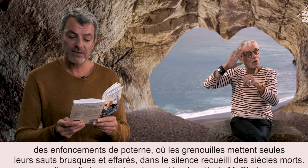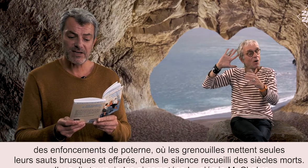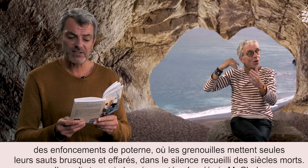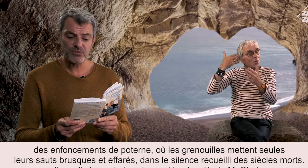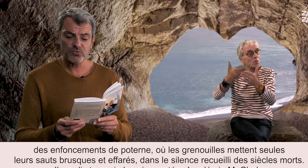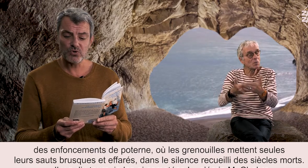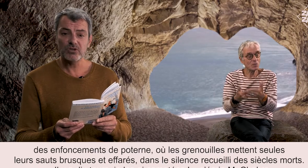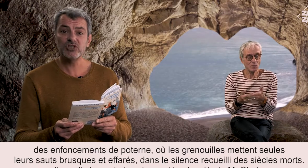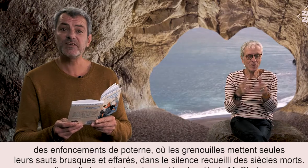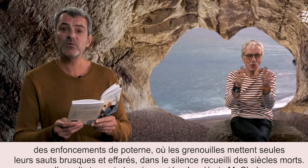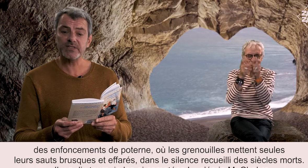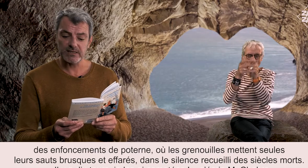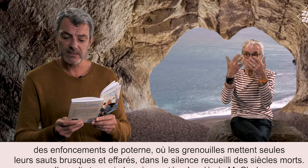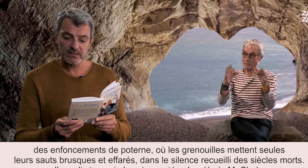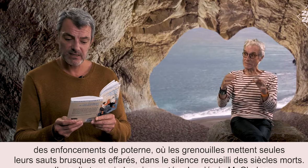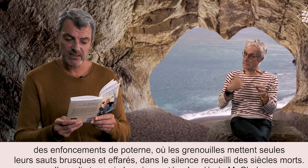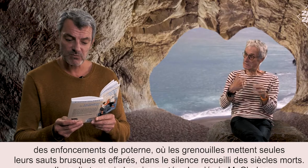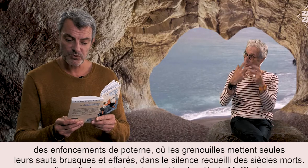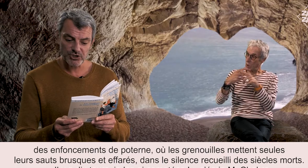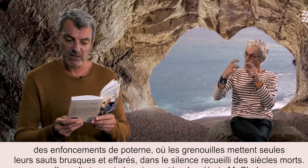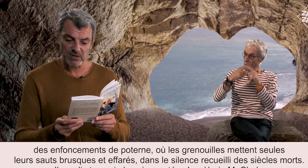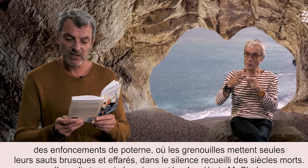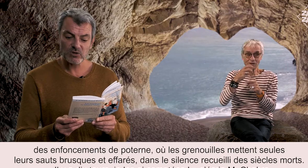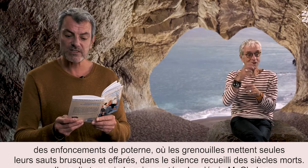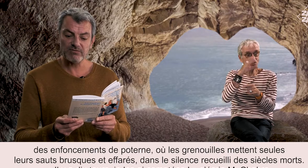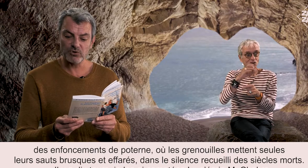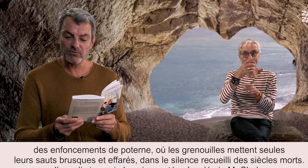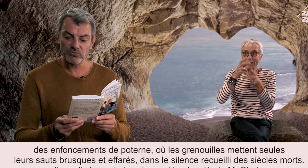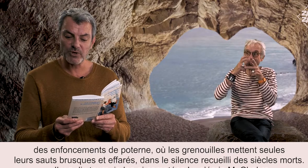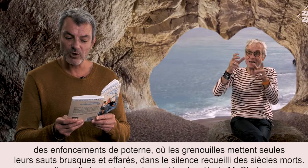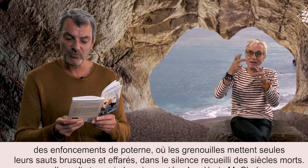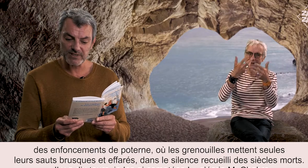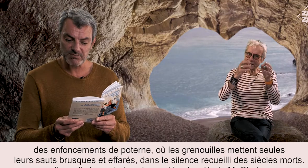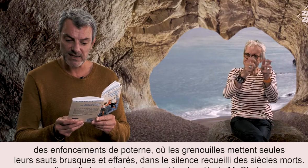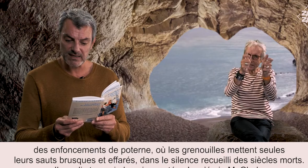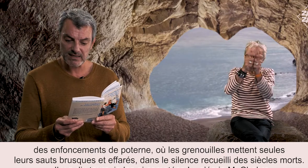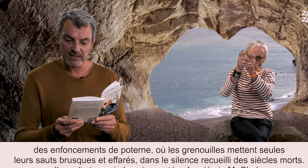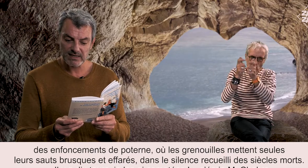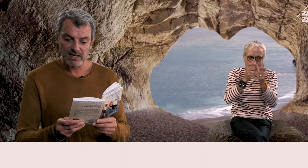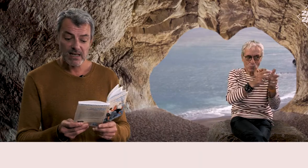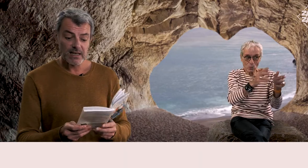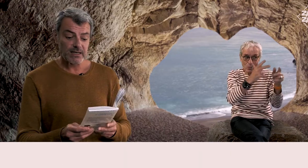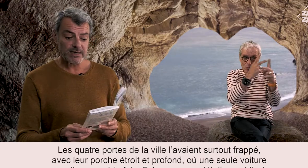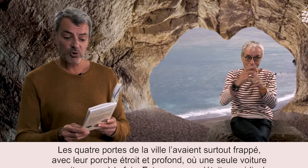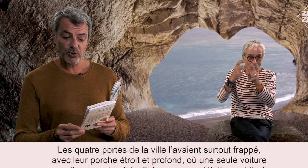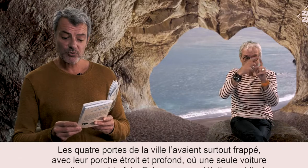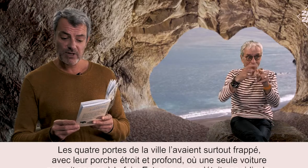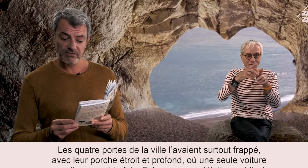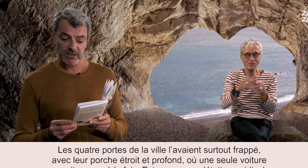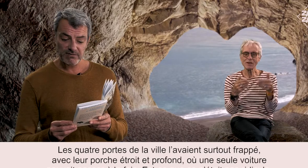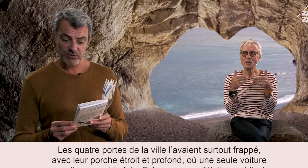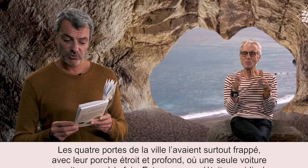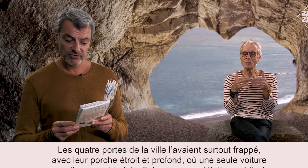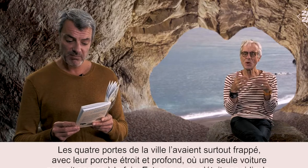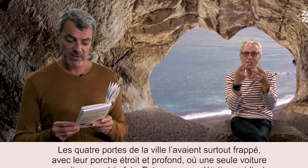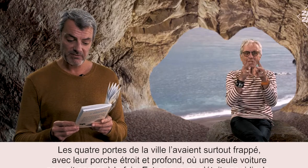« Il y a dix tours, je les ai comptés ! » s'écria M. Chabre lorsqu'ils furent revenus à leur point de départ. Les quatre portes de